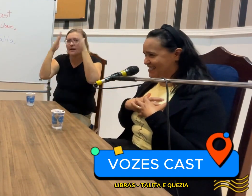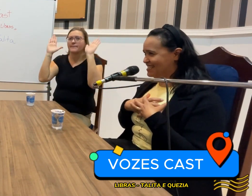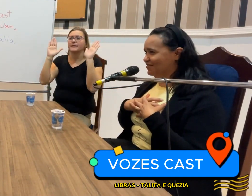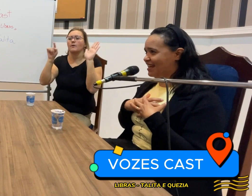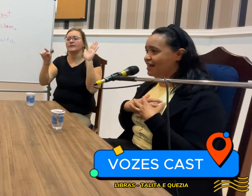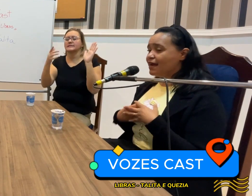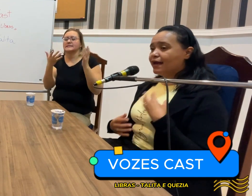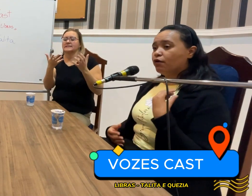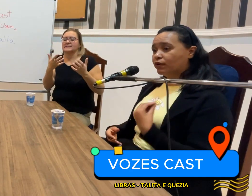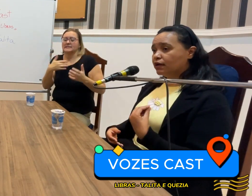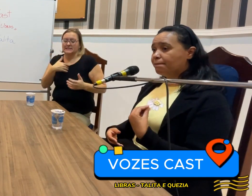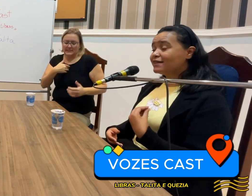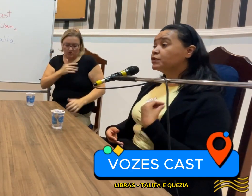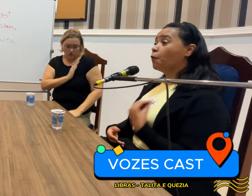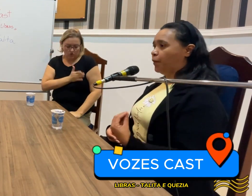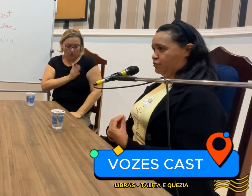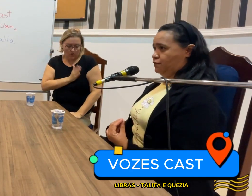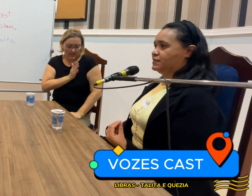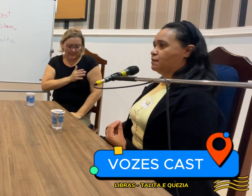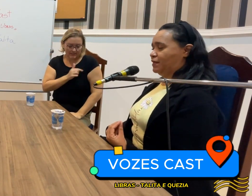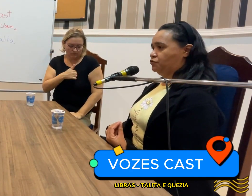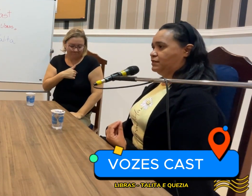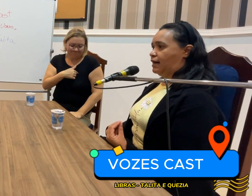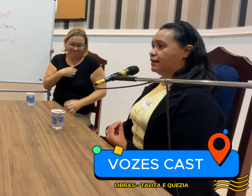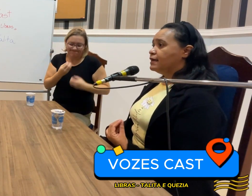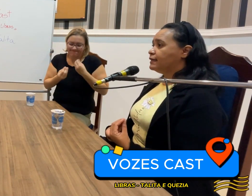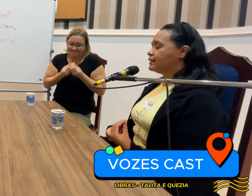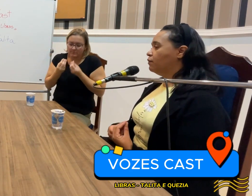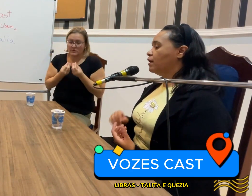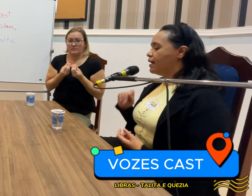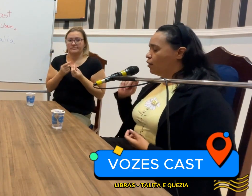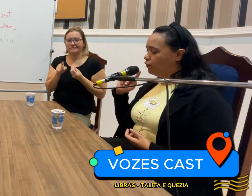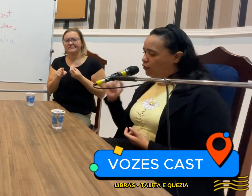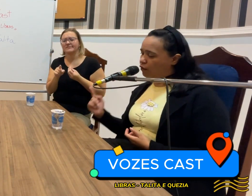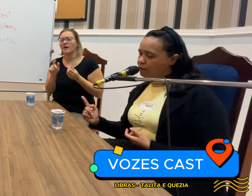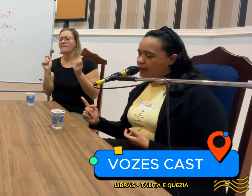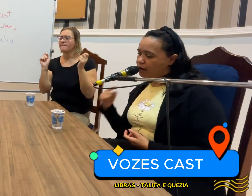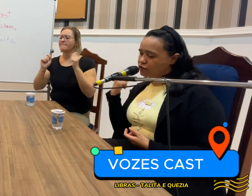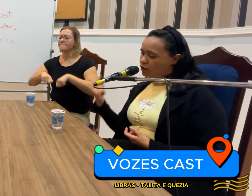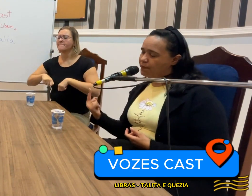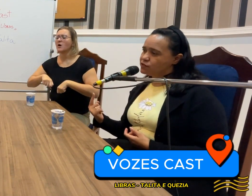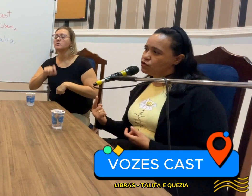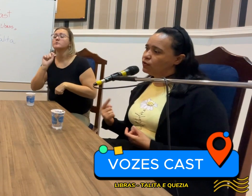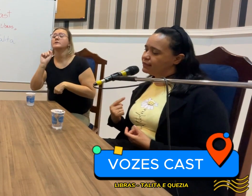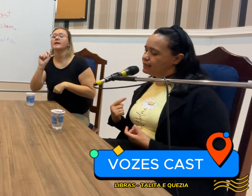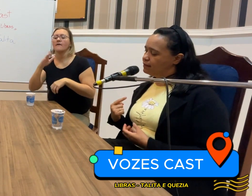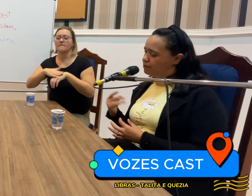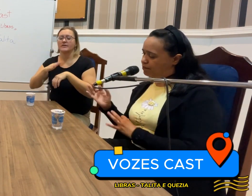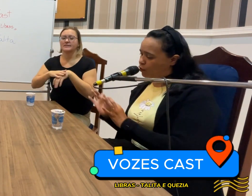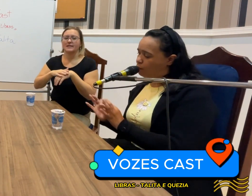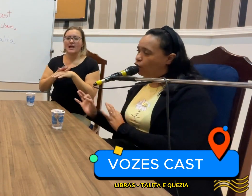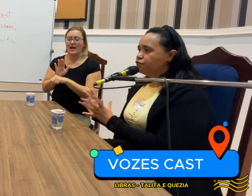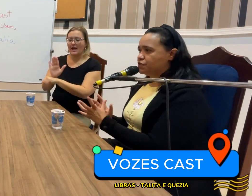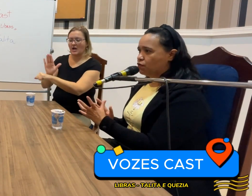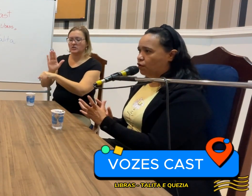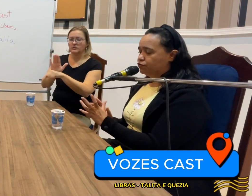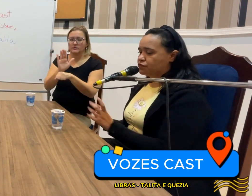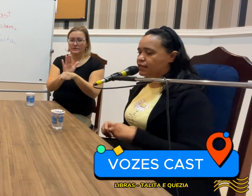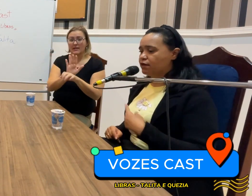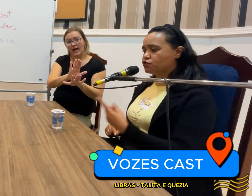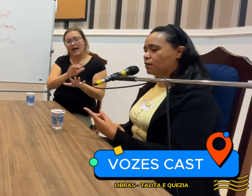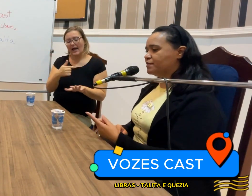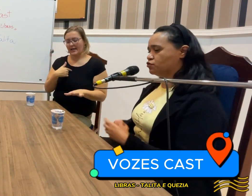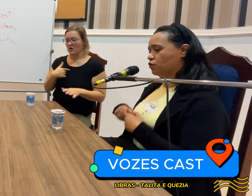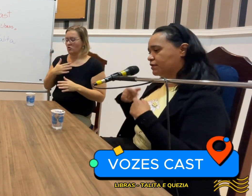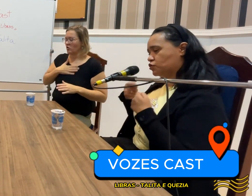seu coração, né? Sim. Mas o que eu posso fazer para ajudar? Então, eu sou a pessoa que promovo os